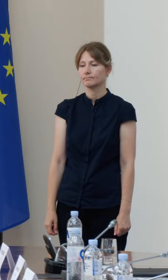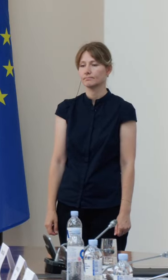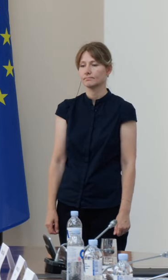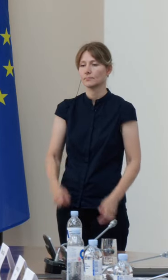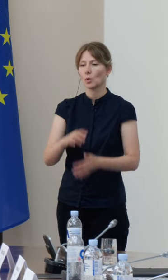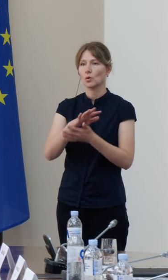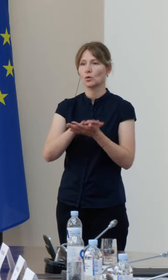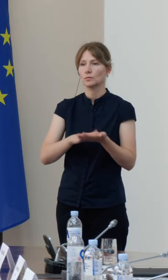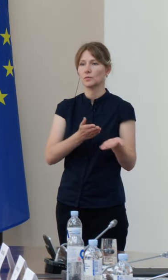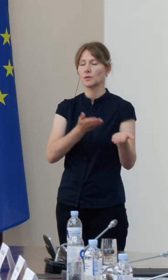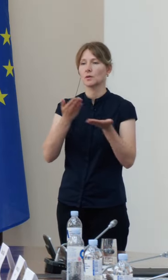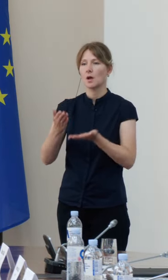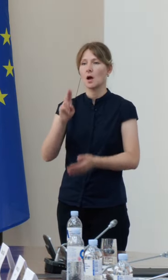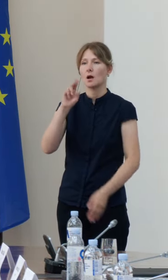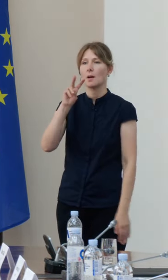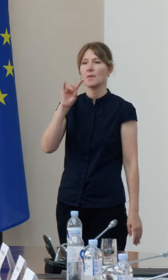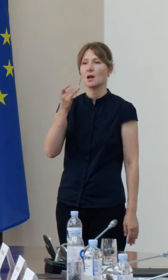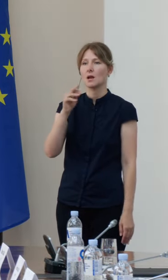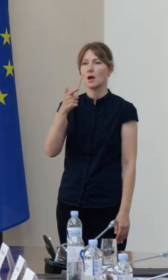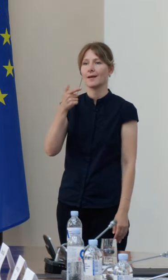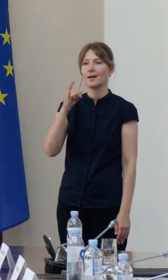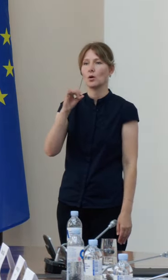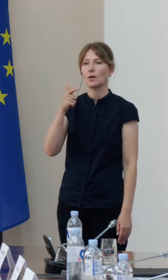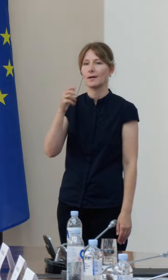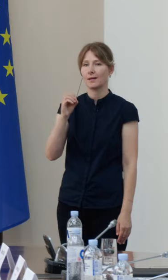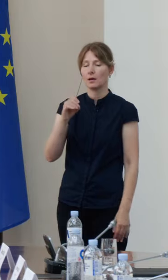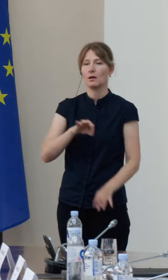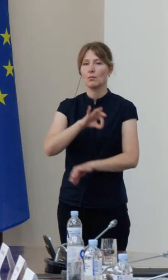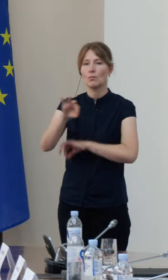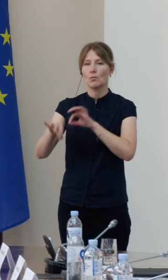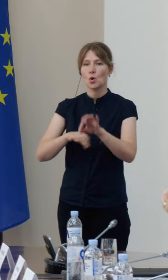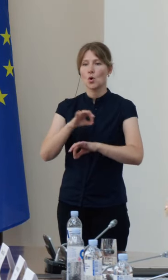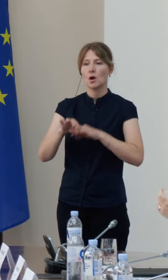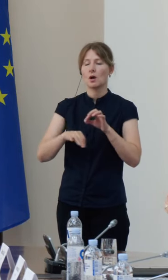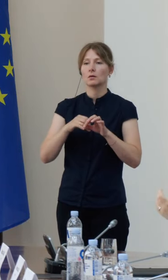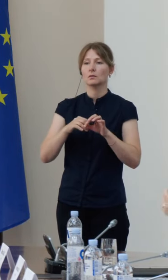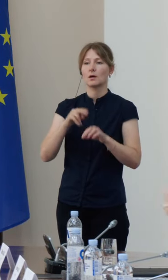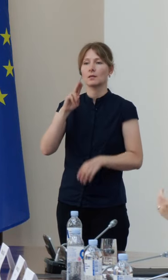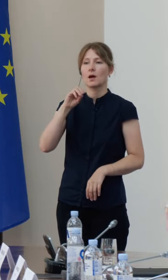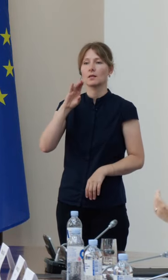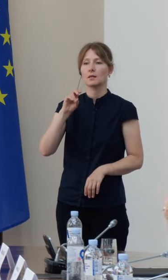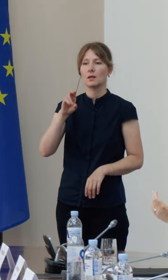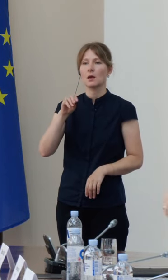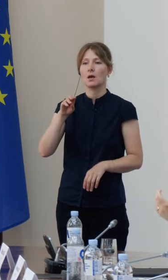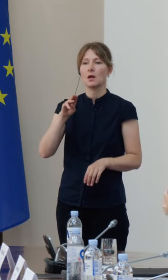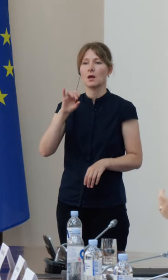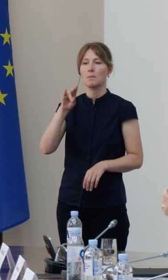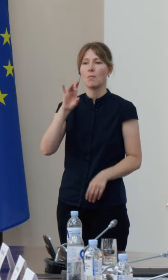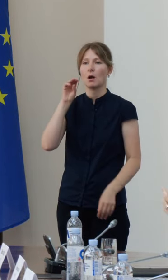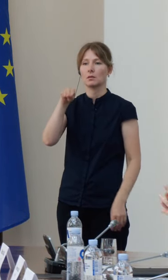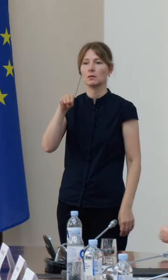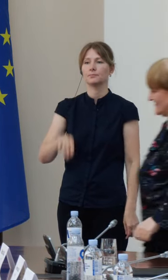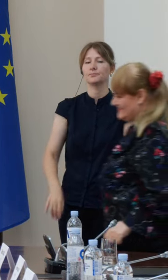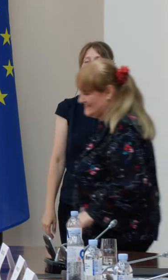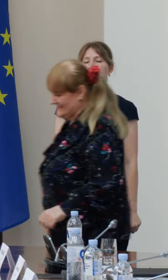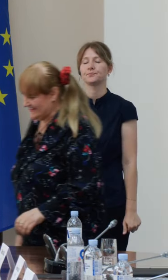În continuare, o invităm pe doamna Camelia Gheorghe, directoare a proiectului Date pentru Impact Moldova, Data for Impact.